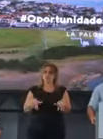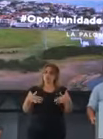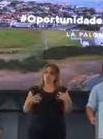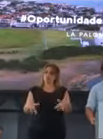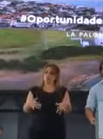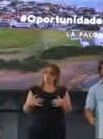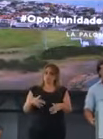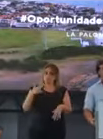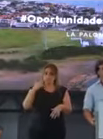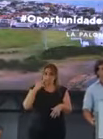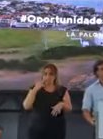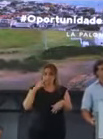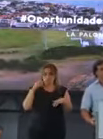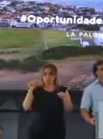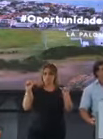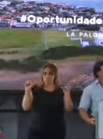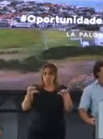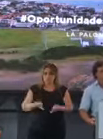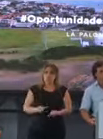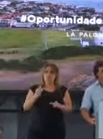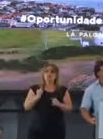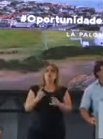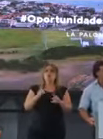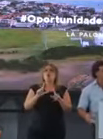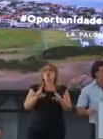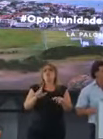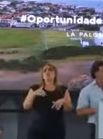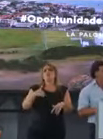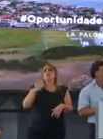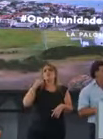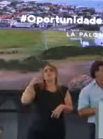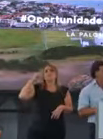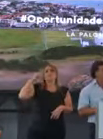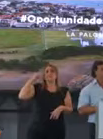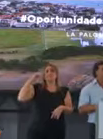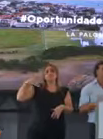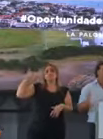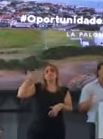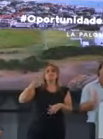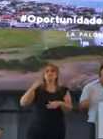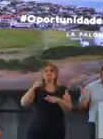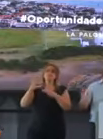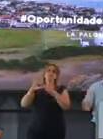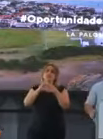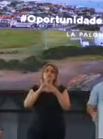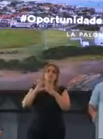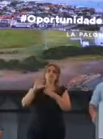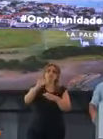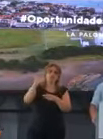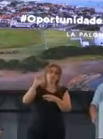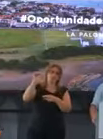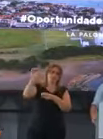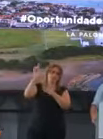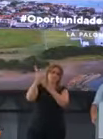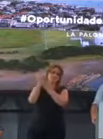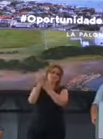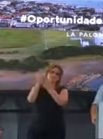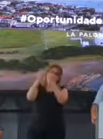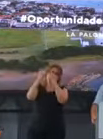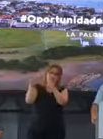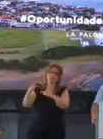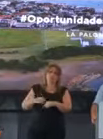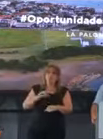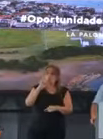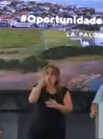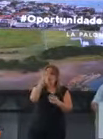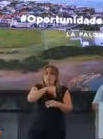hecho. Por supuesto que uno no piensa en la Unión Europea, es otra cosa. Pero Uruguay no